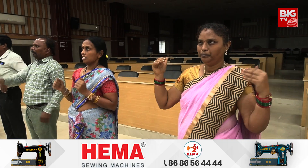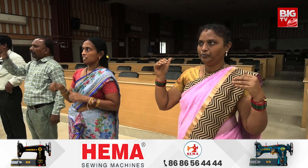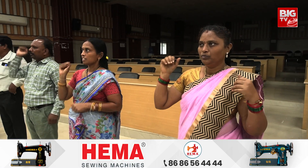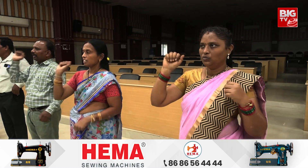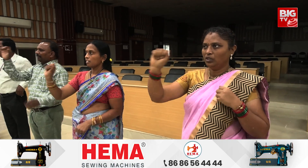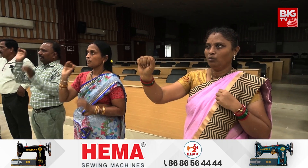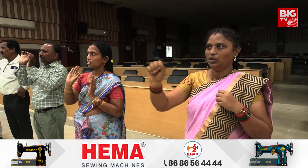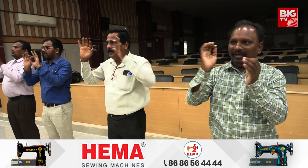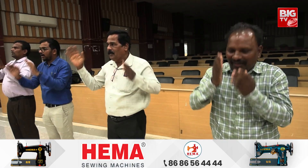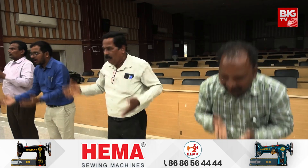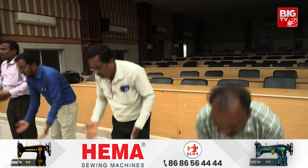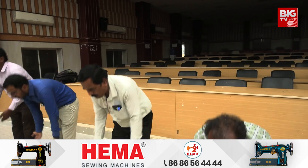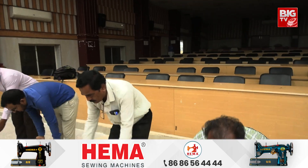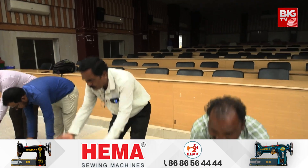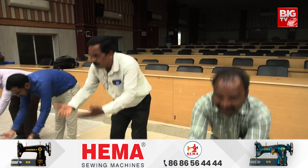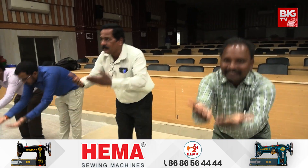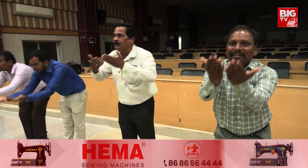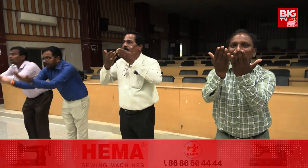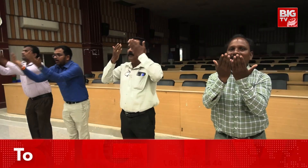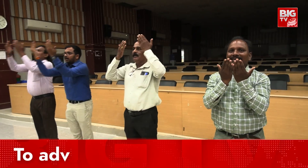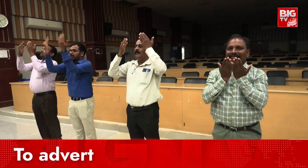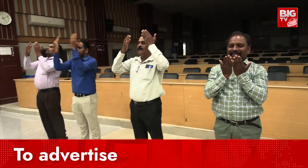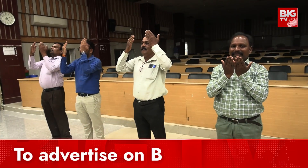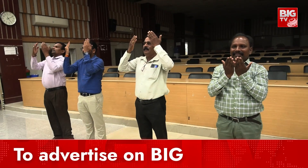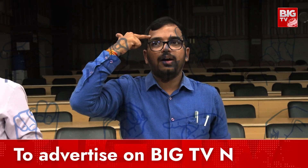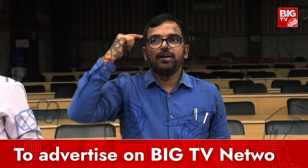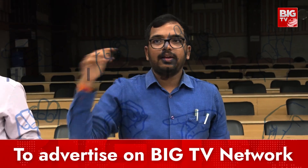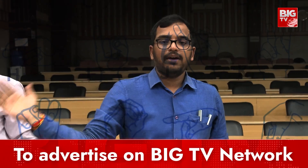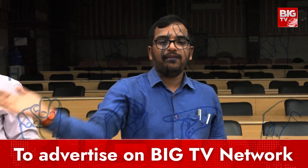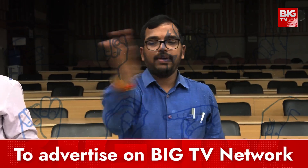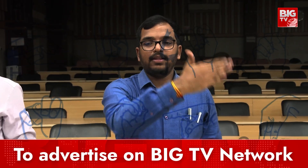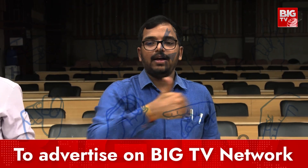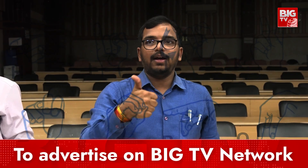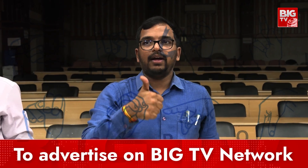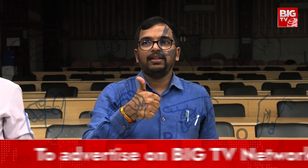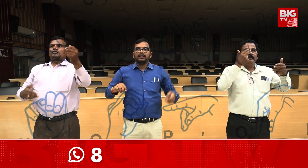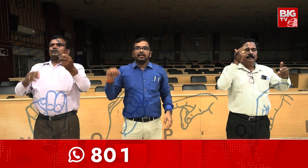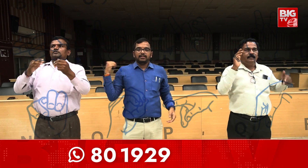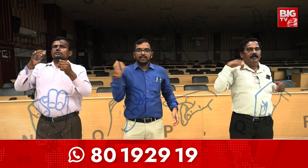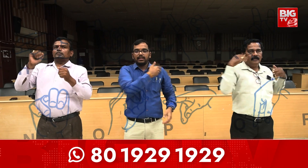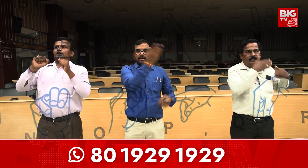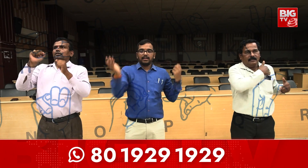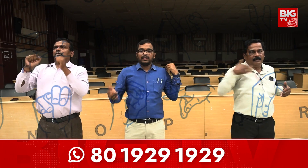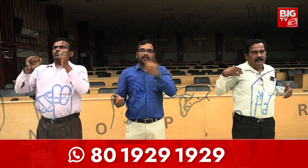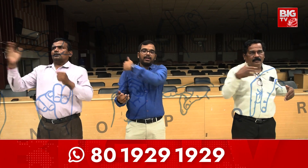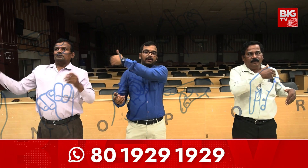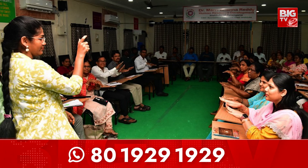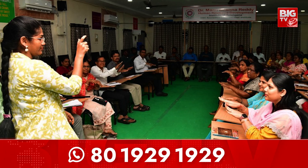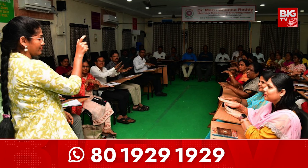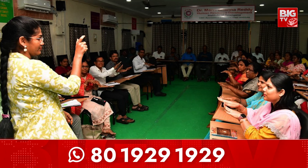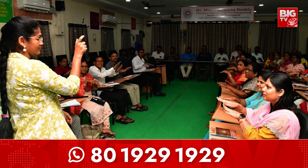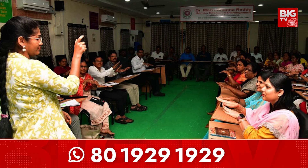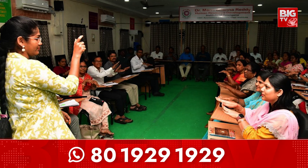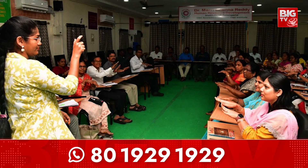చేతులు, కదలికలతో ప్రభుత్వ అధికారుల్లో ఎంతో చైతన్యం కలిగిందని అంటున్నారు. ఇలాంటి నిర్ణయాలు దేశానికి స్ఫూర్తిదాయకమని కొనియాడుతున్నారు.